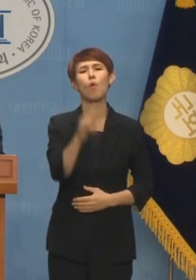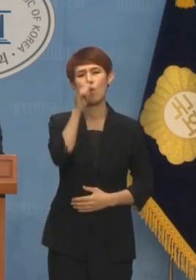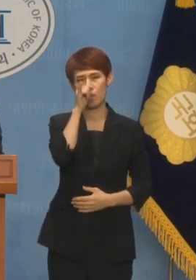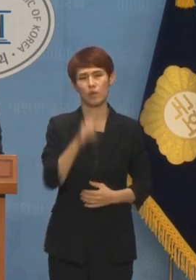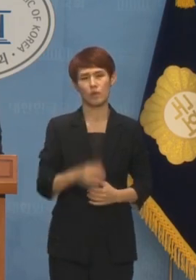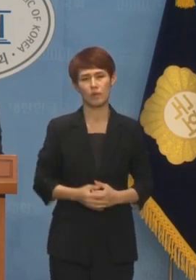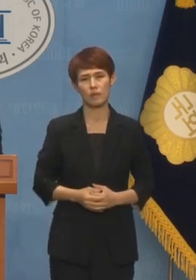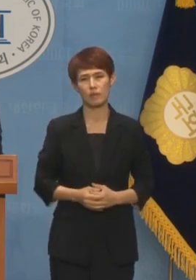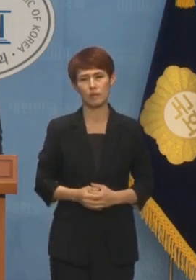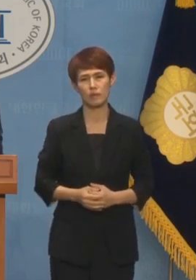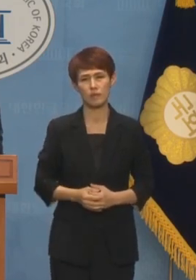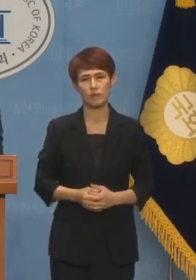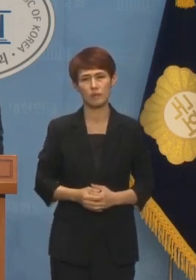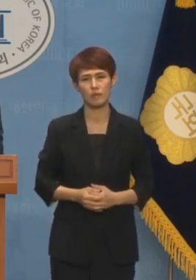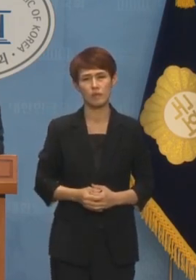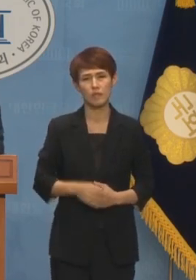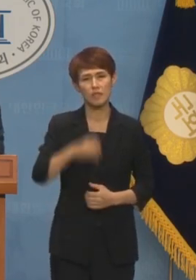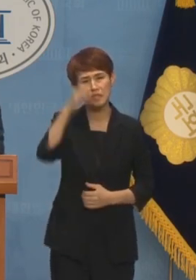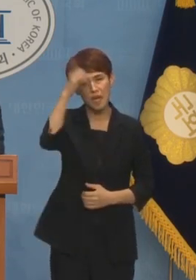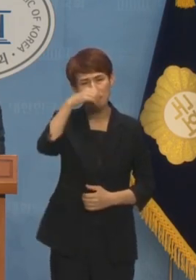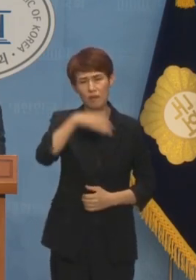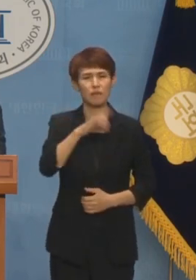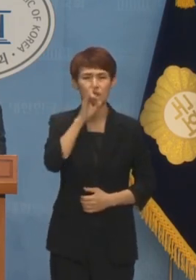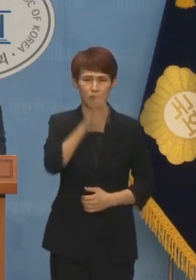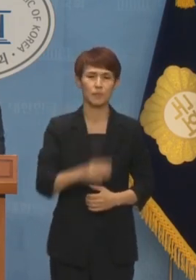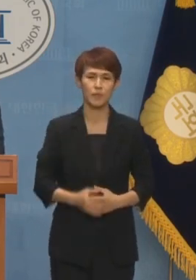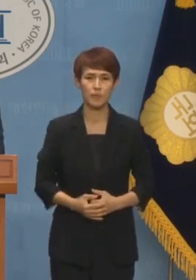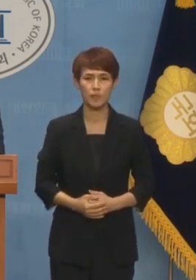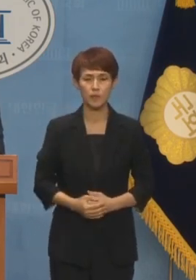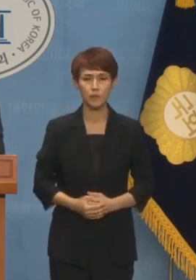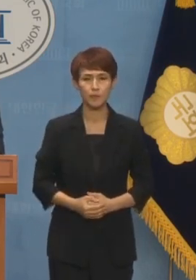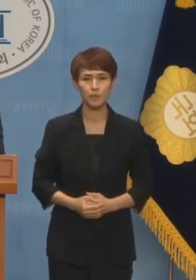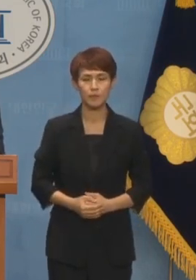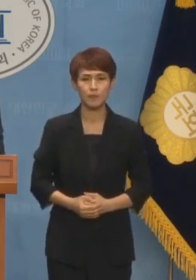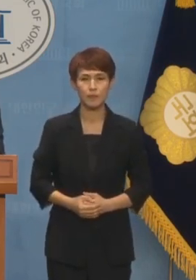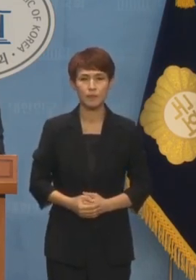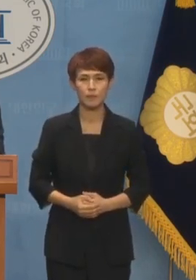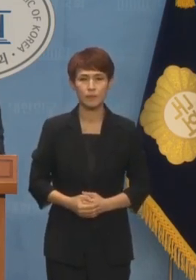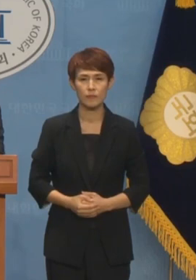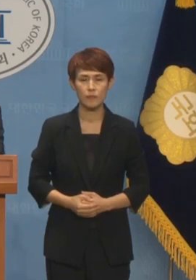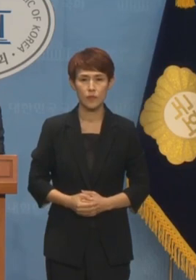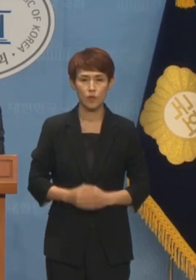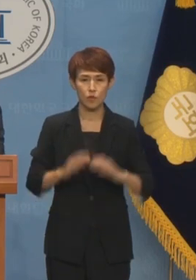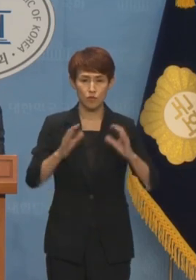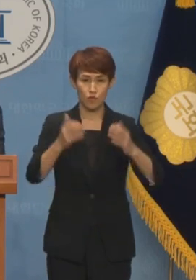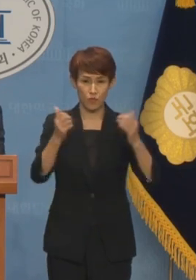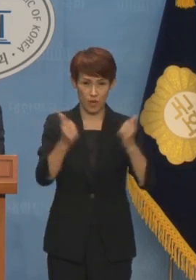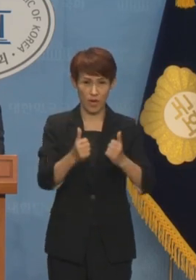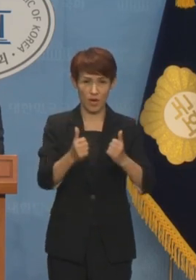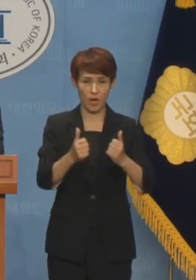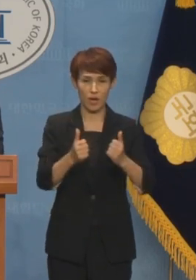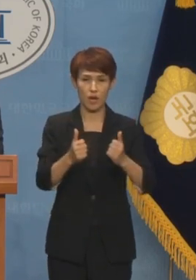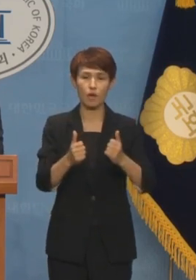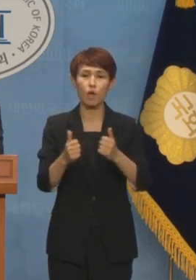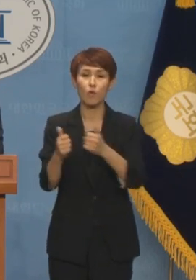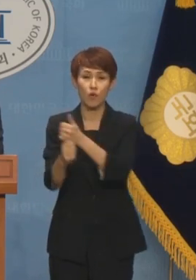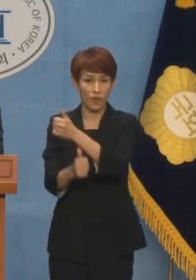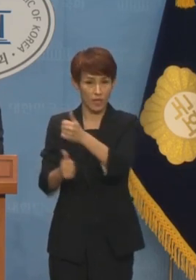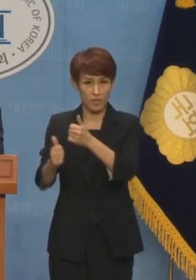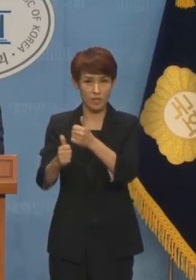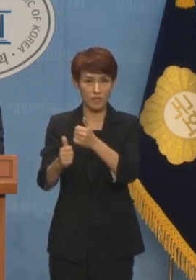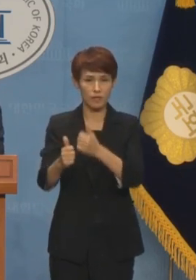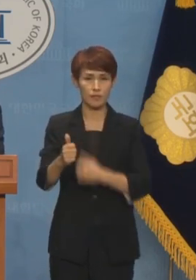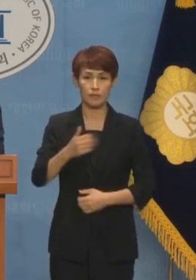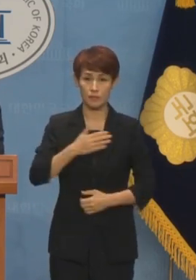가볍게 흘러보내서는 안 될 것입니다. 현재 국회 정무위원회에는